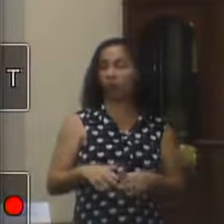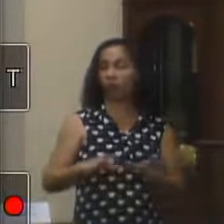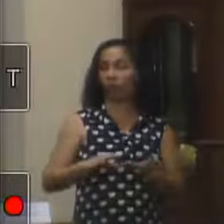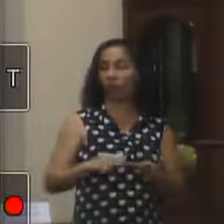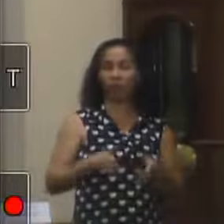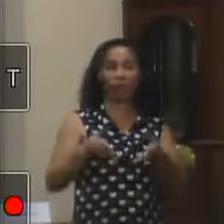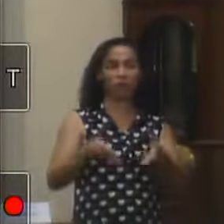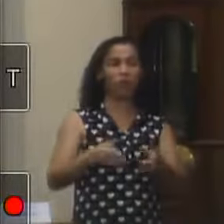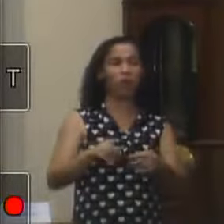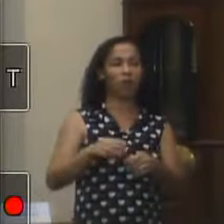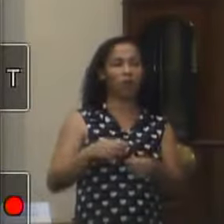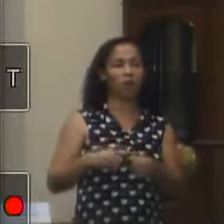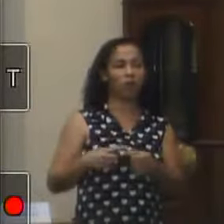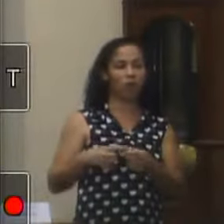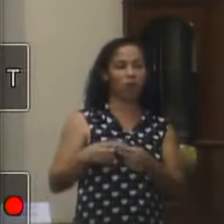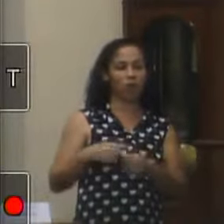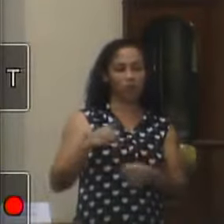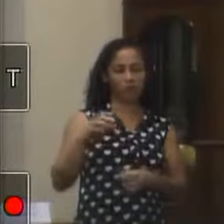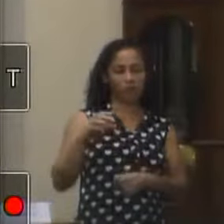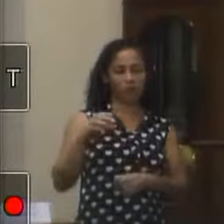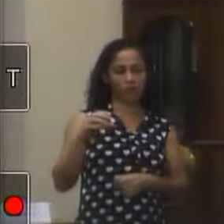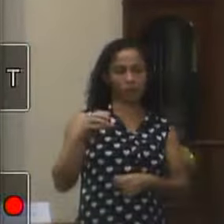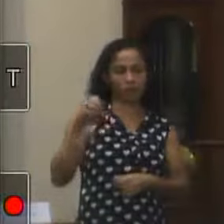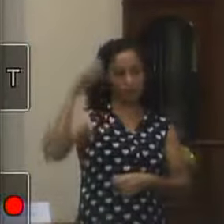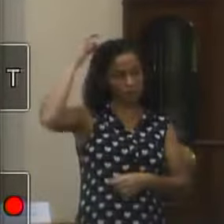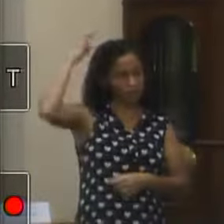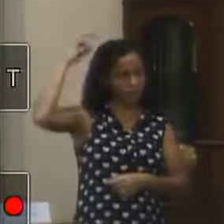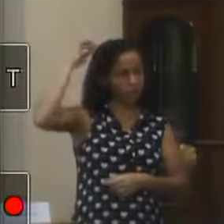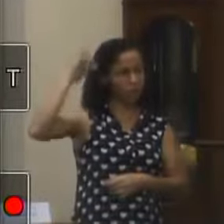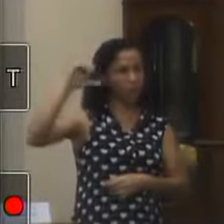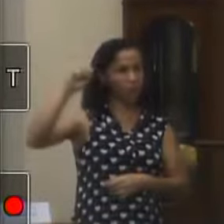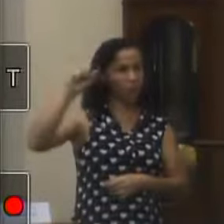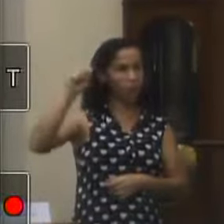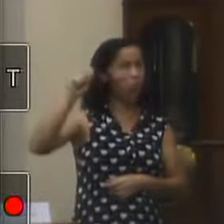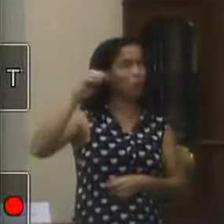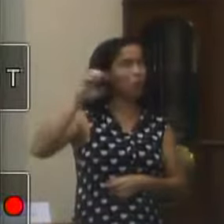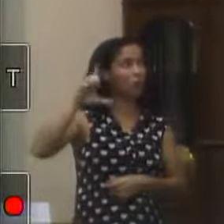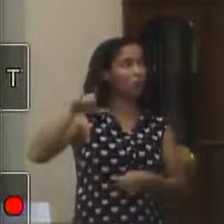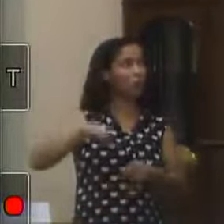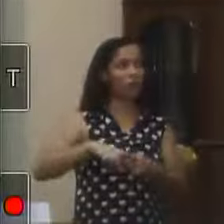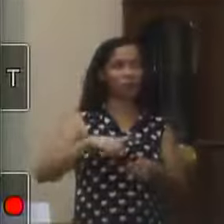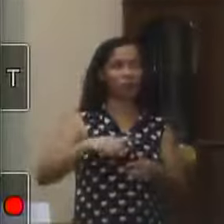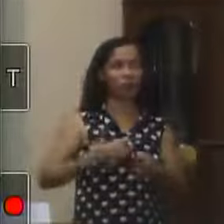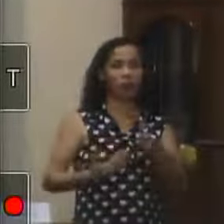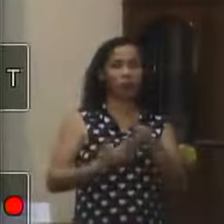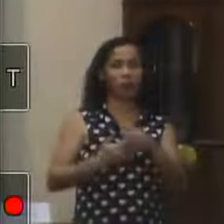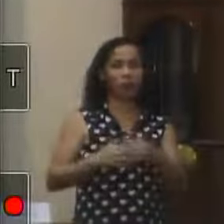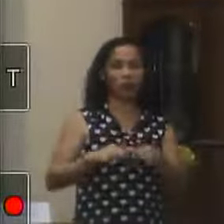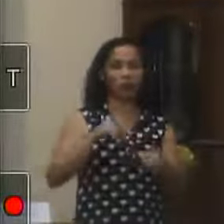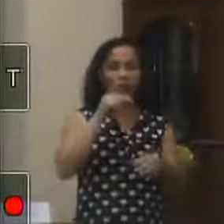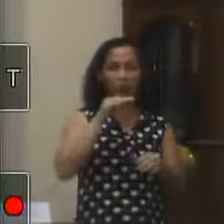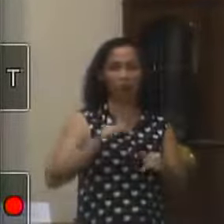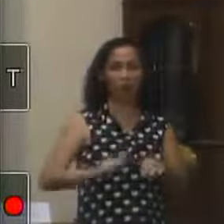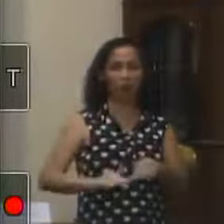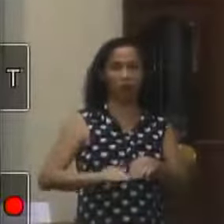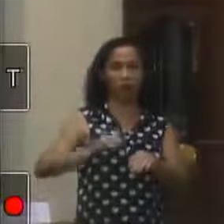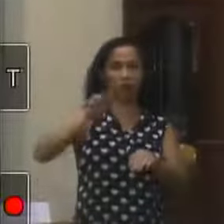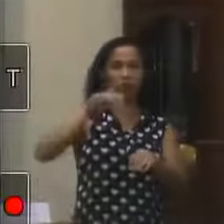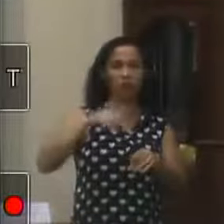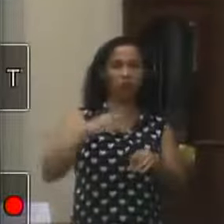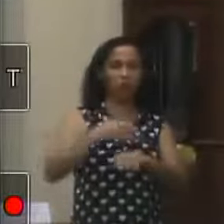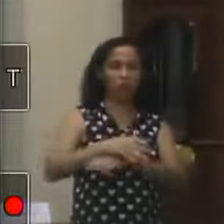ali na chegada de Santa Isabel. E também o Fernandinho impediu a questão ali de Chacrinha, do último alagamento, que o Ronil estava até presente, que é dentro da RJ